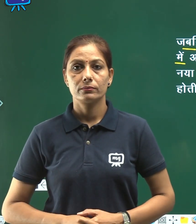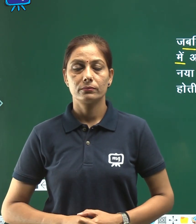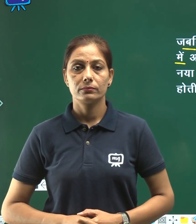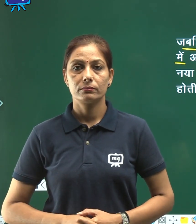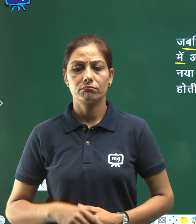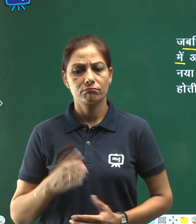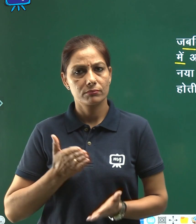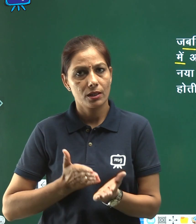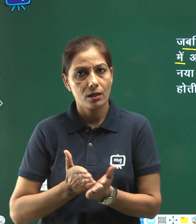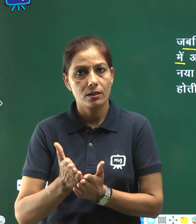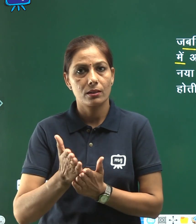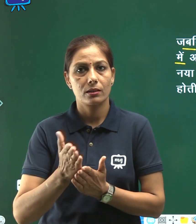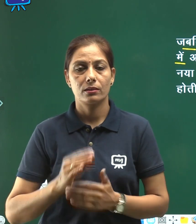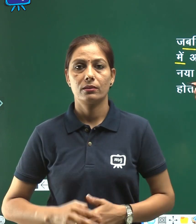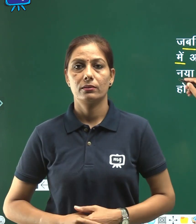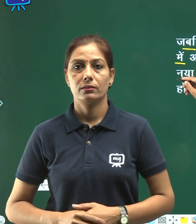निरंतर